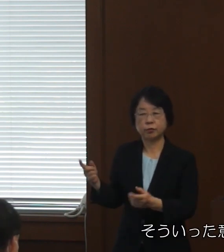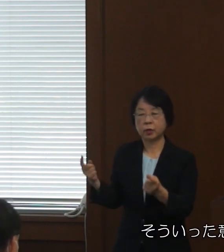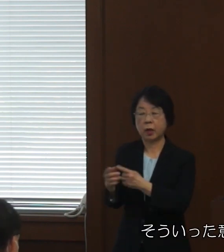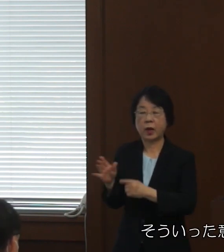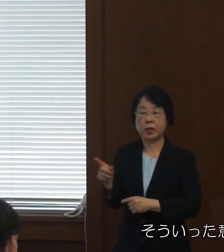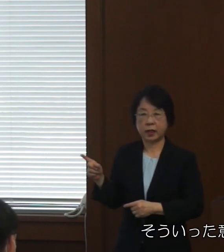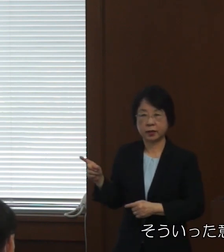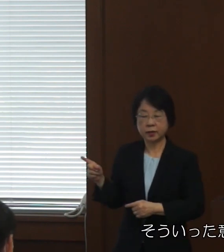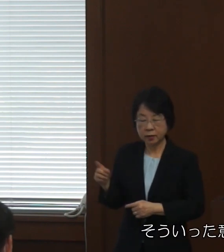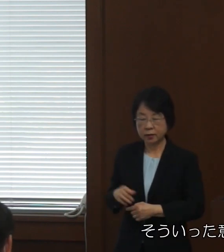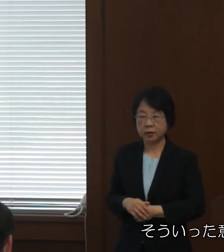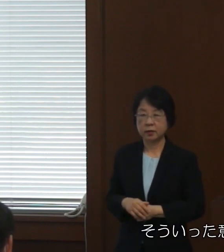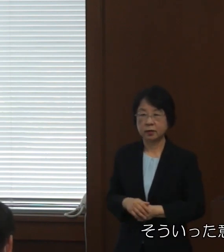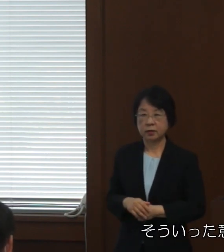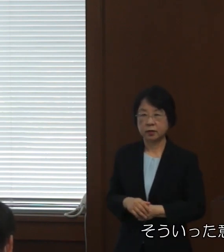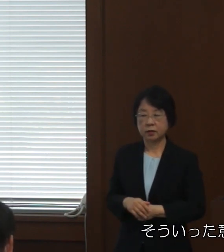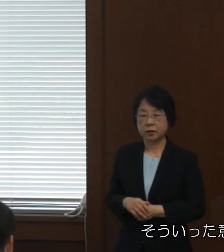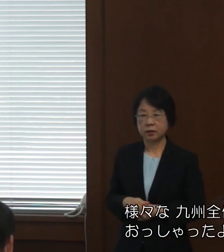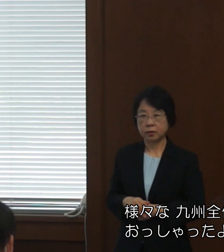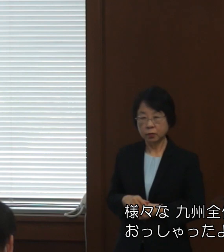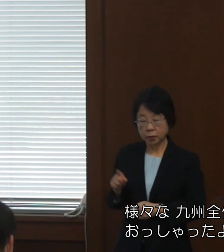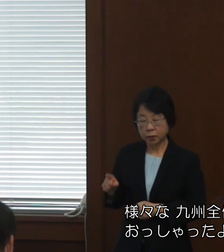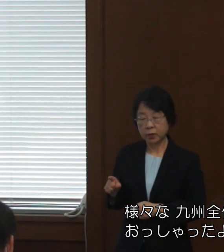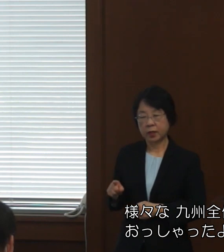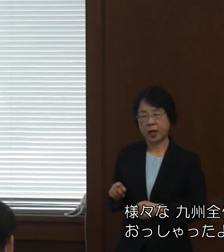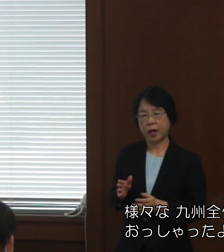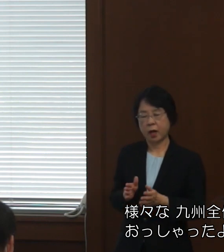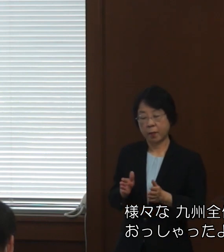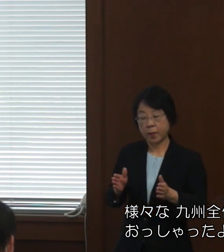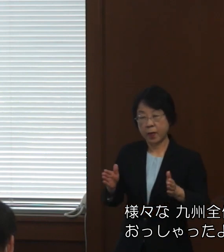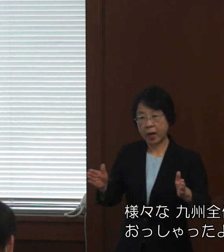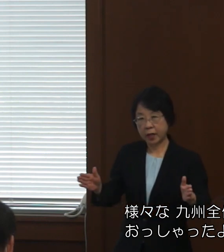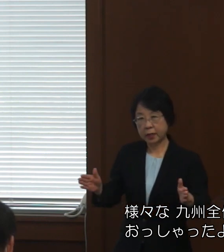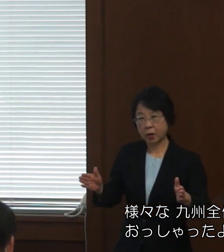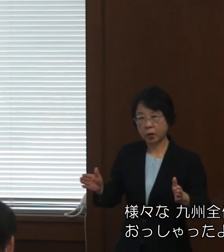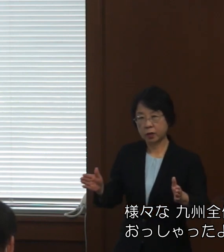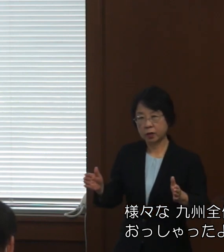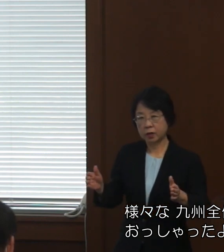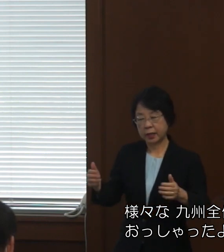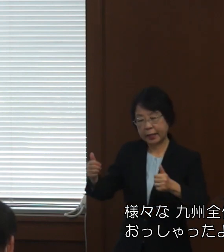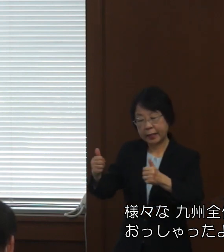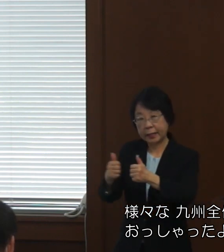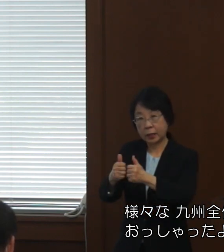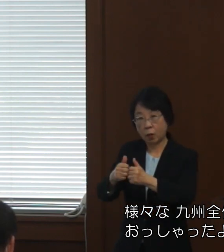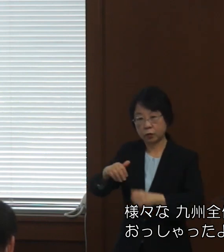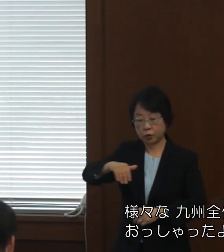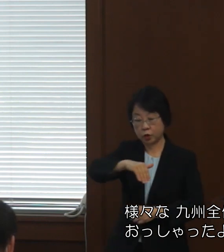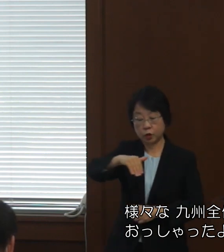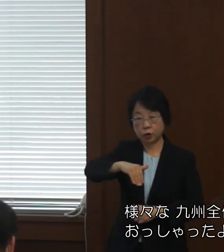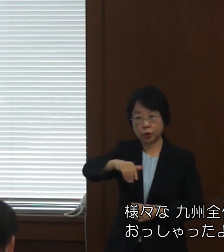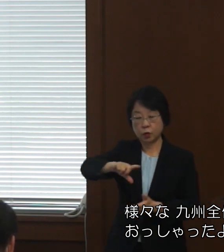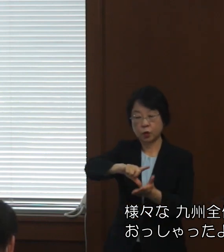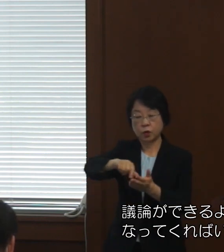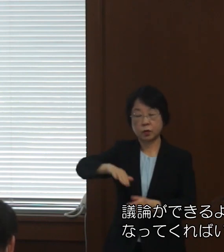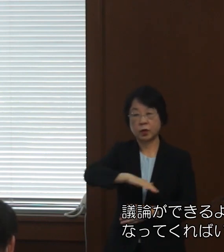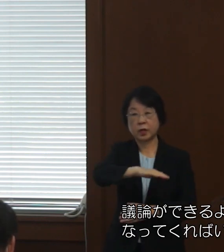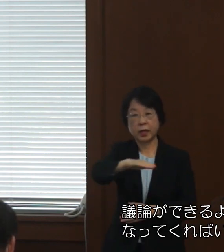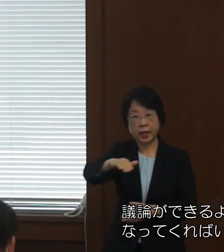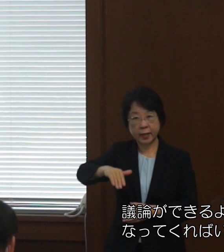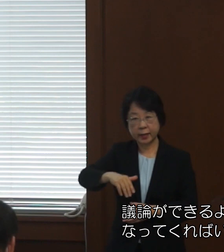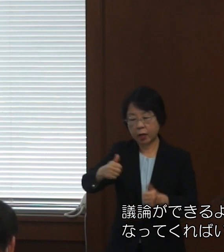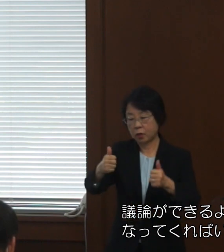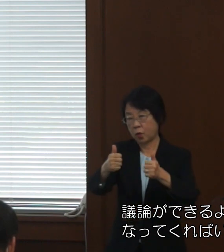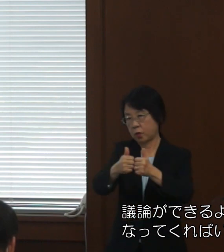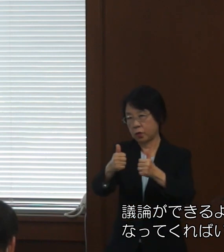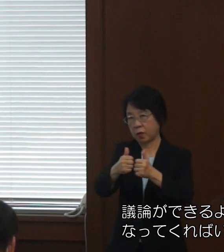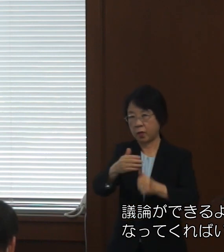そういった意味で幅広い議論様々なその九州全体おっしゃっている筑後研究も含めて